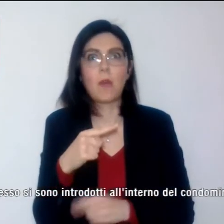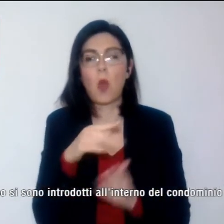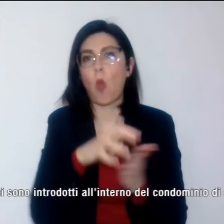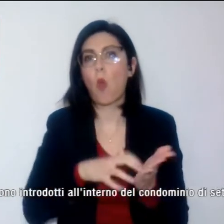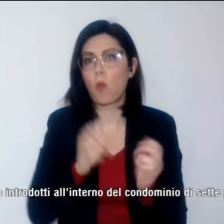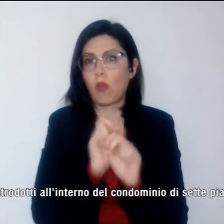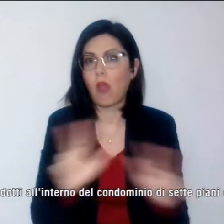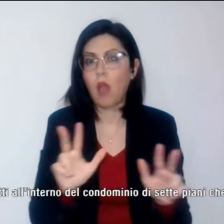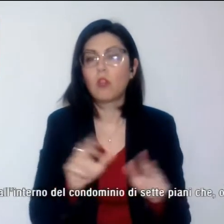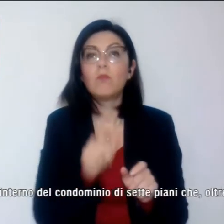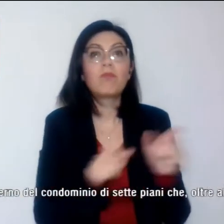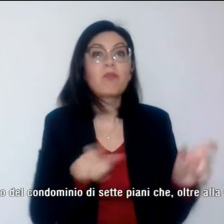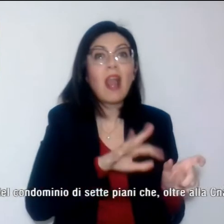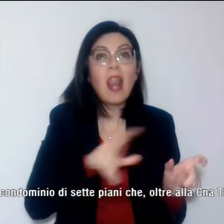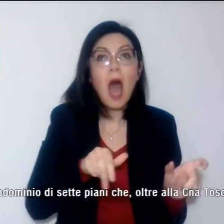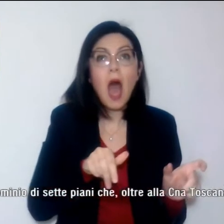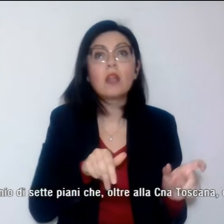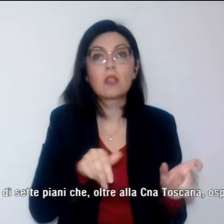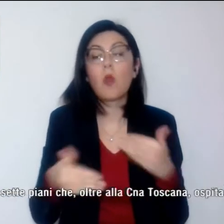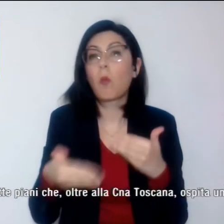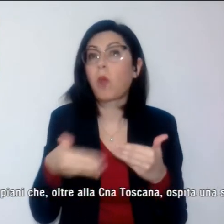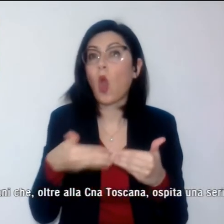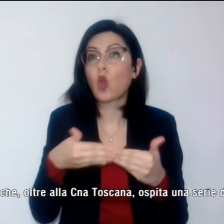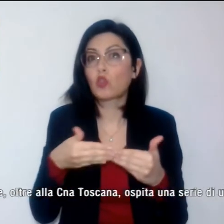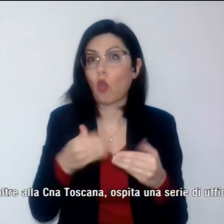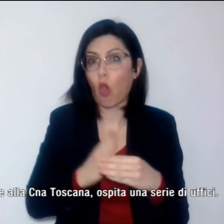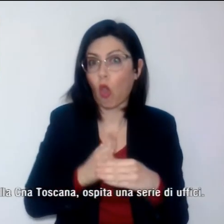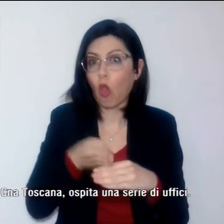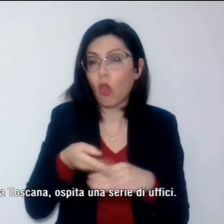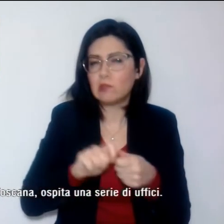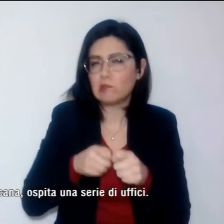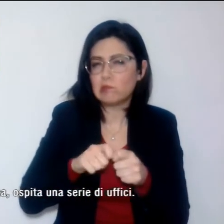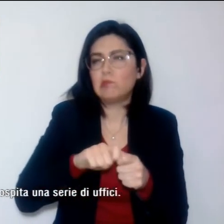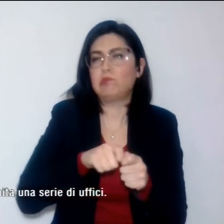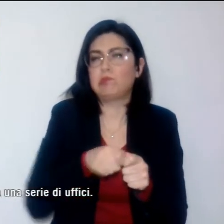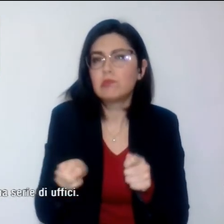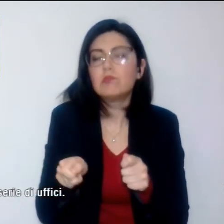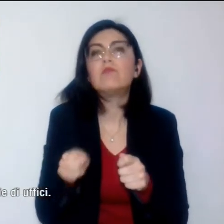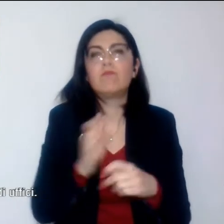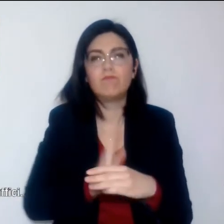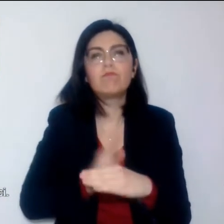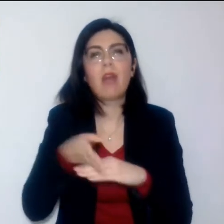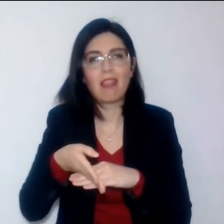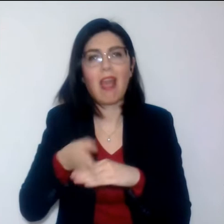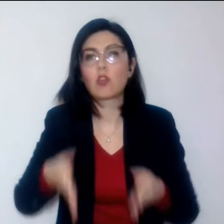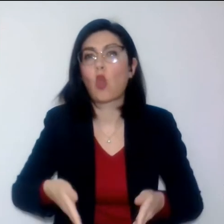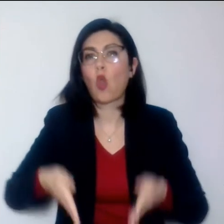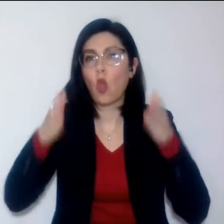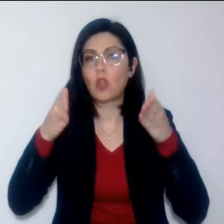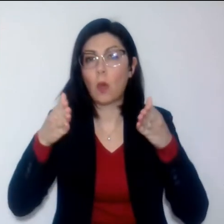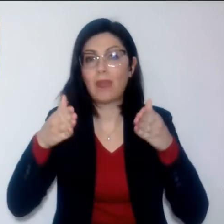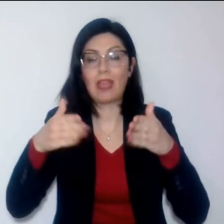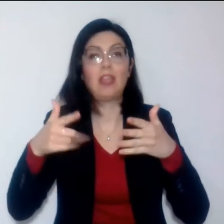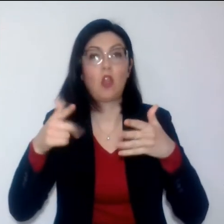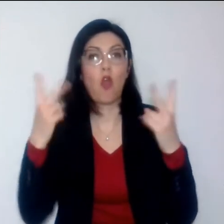dopo aver forzato il portone d'ingresso si sono introdotti all'interno del condominio di sette piani che